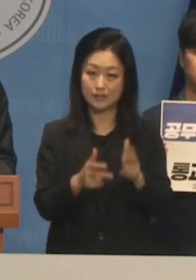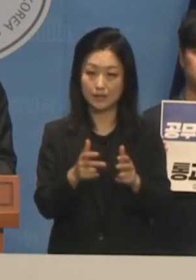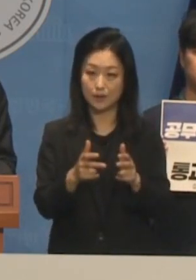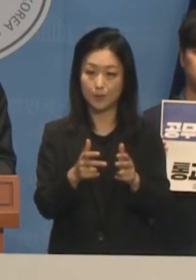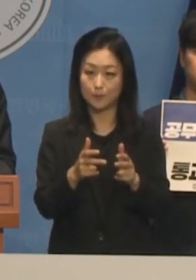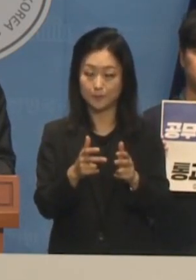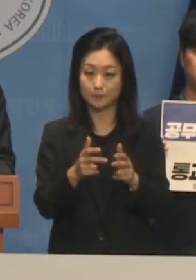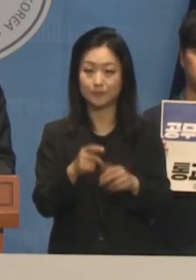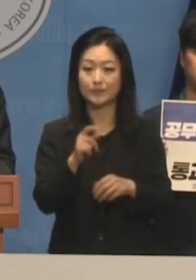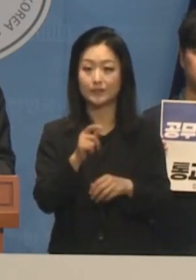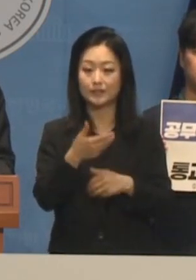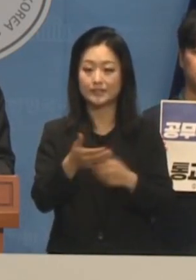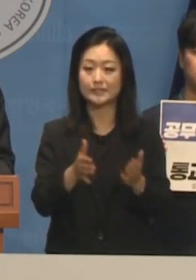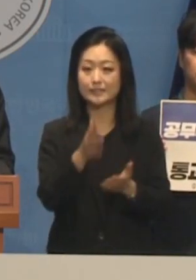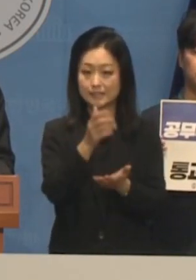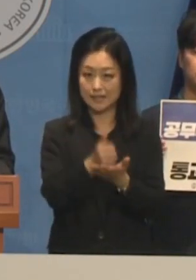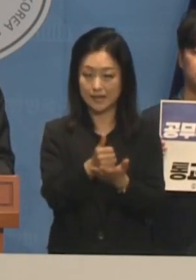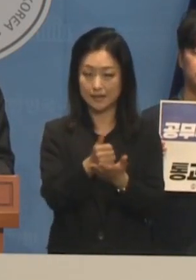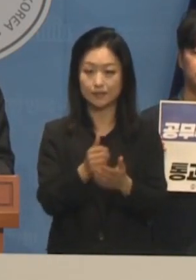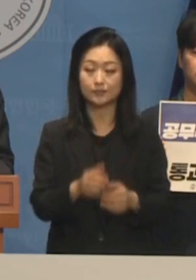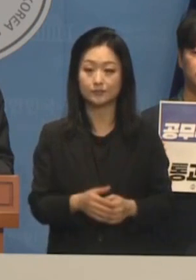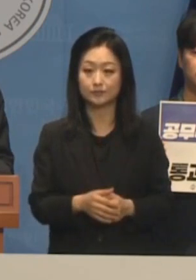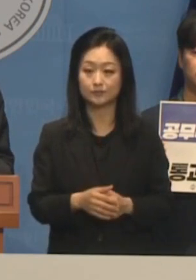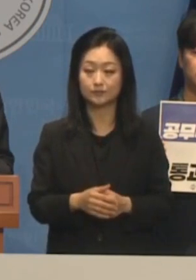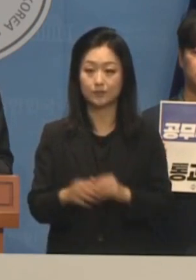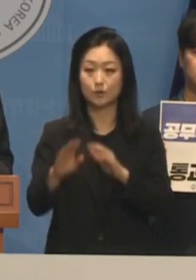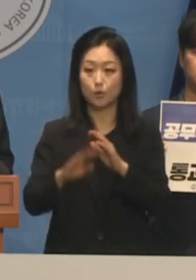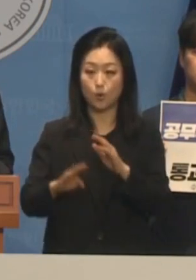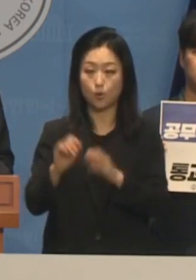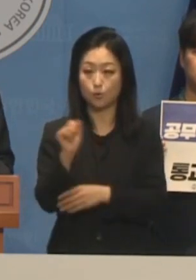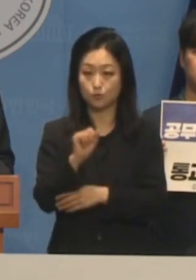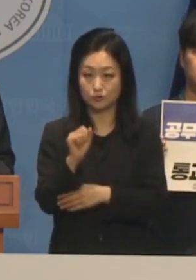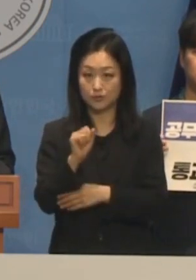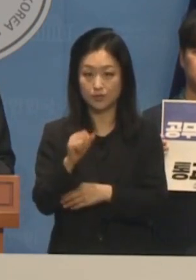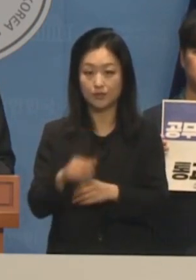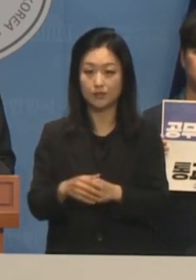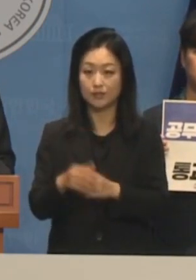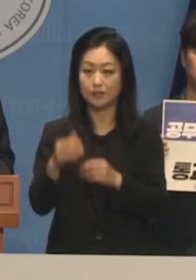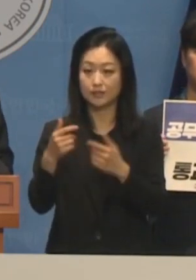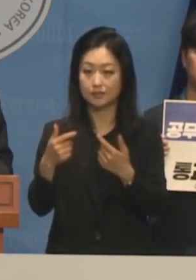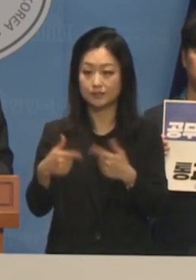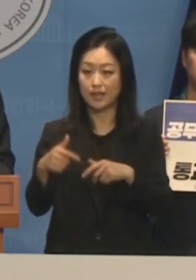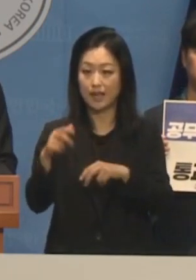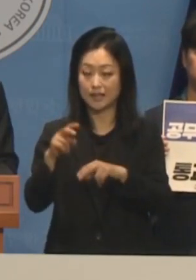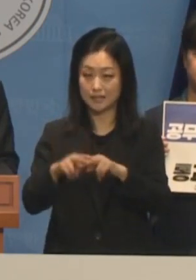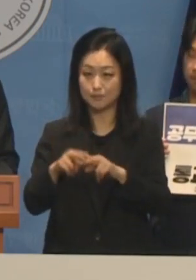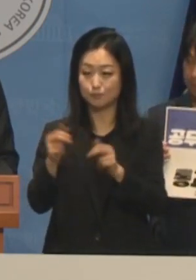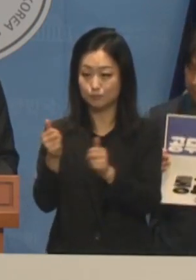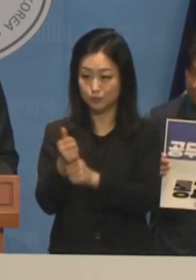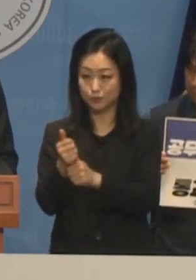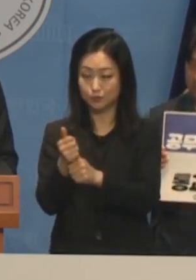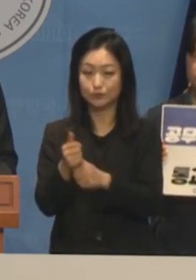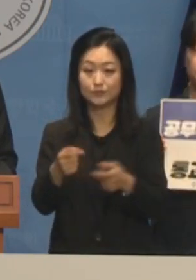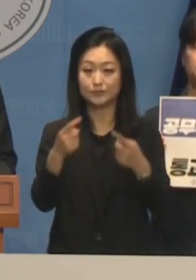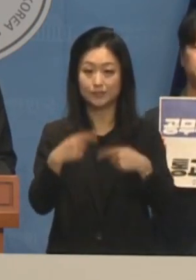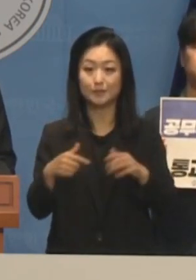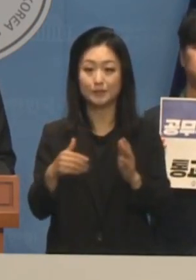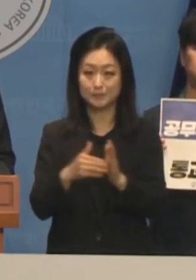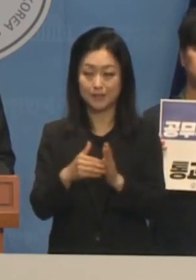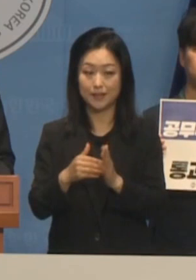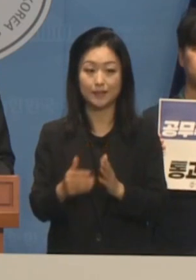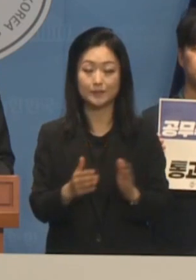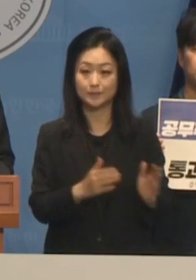장도준 실장님, 공공연맹 이상훈 상임부위원장님 오셨습니다. 예,